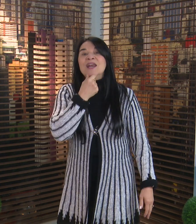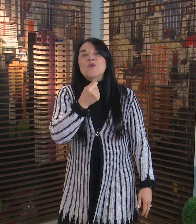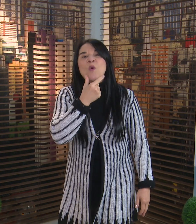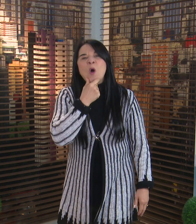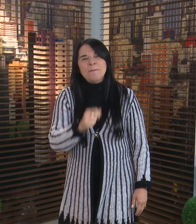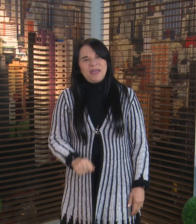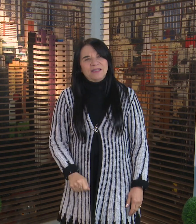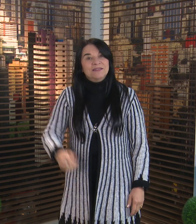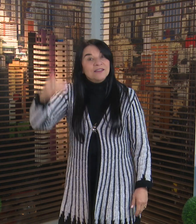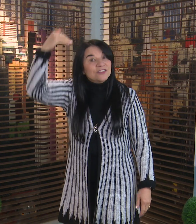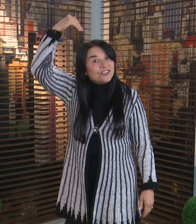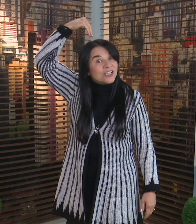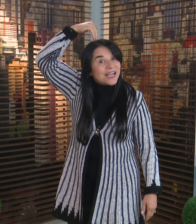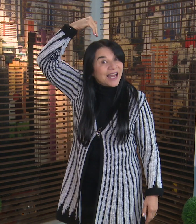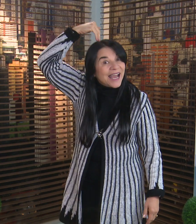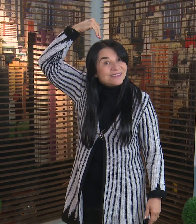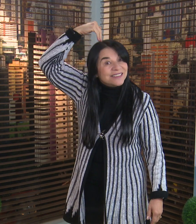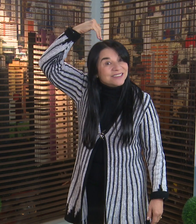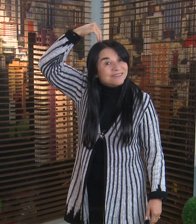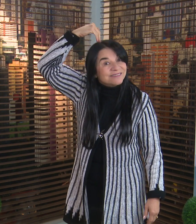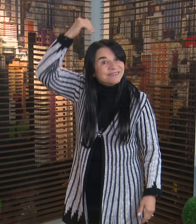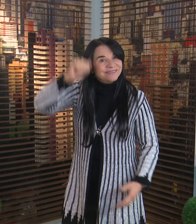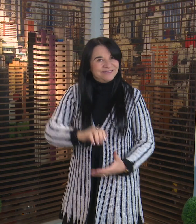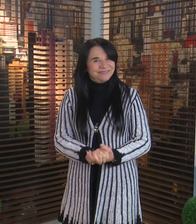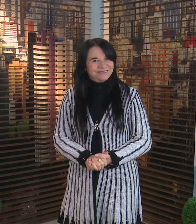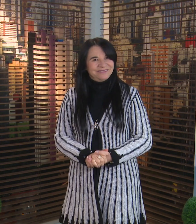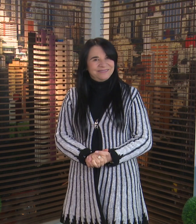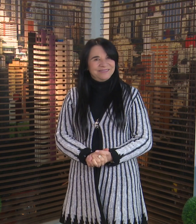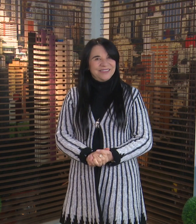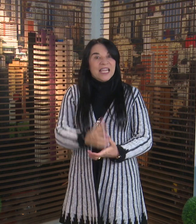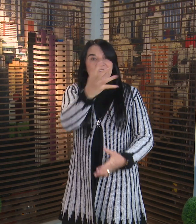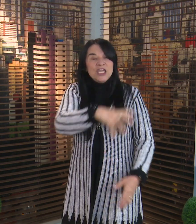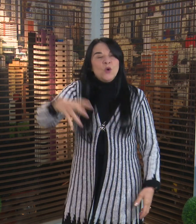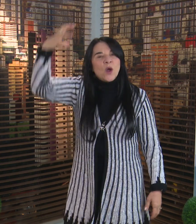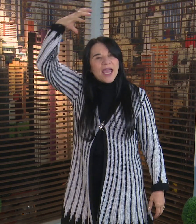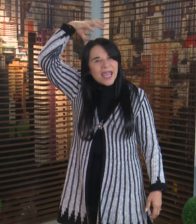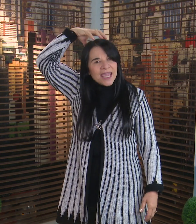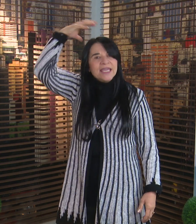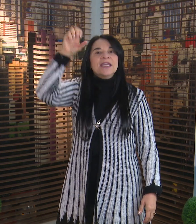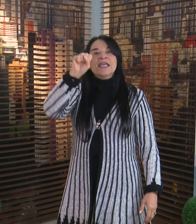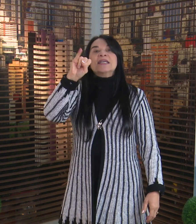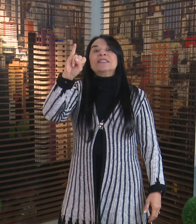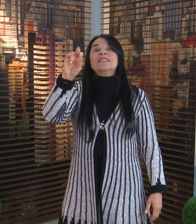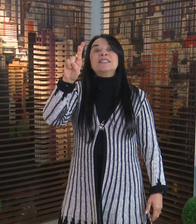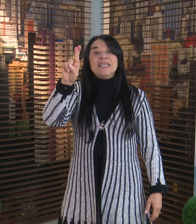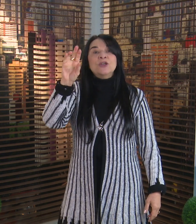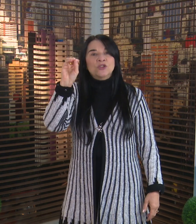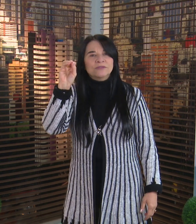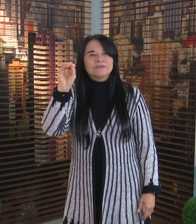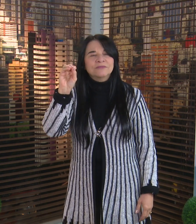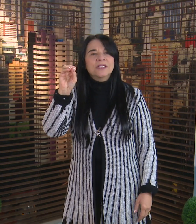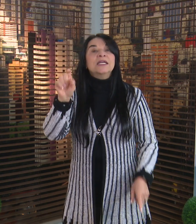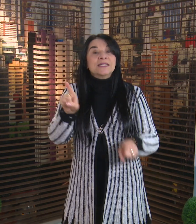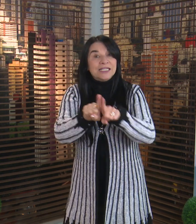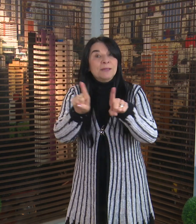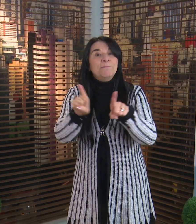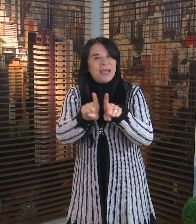um homem de caráter. E o rei Ciro